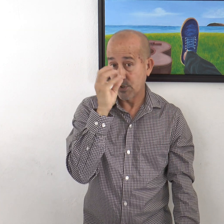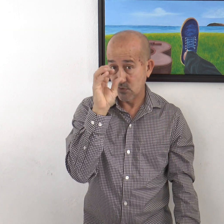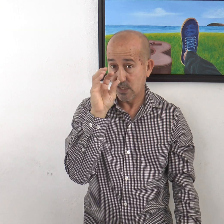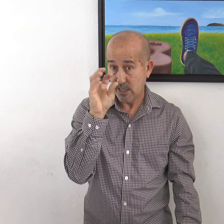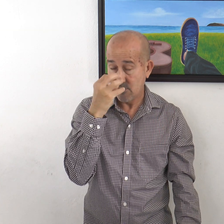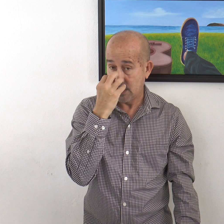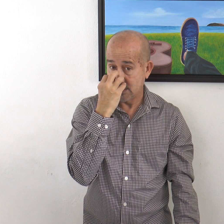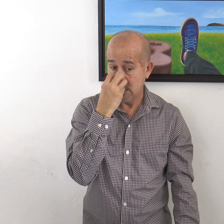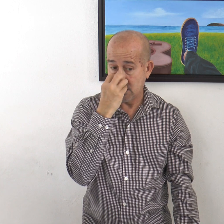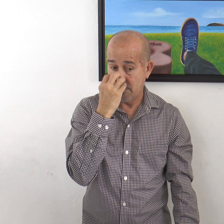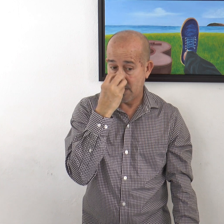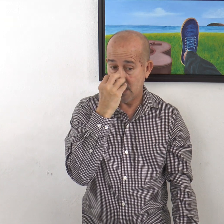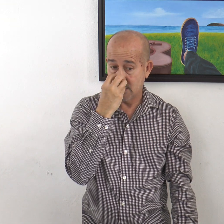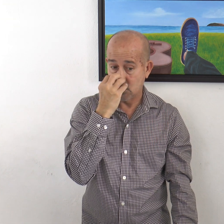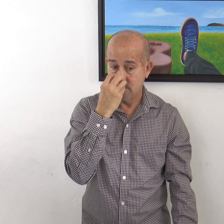eso es que viene la seña de payaso.